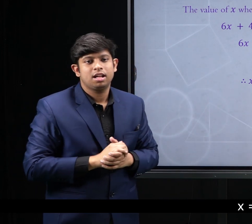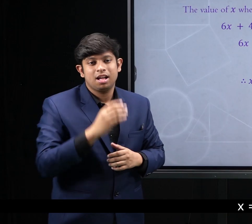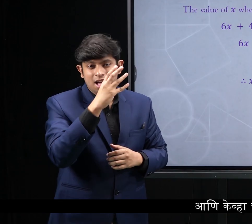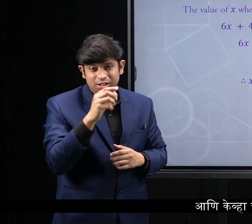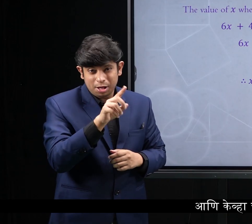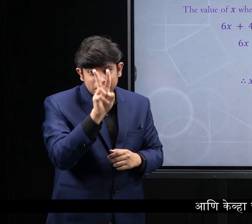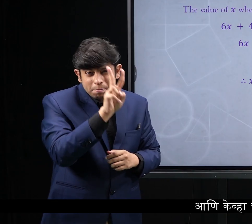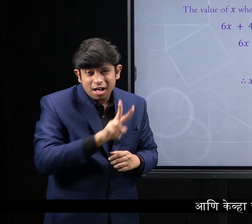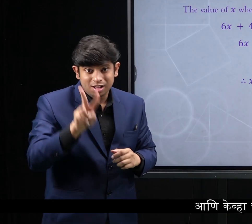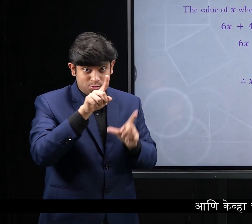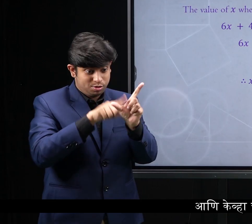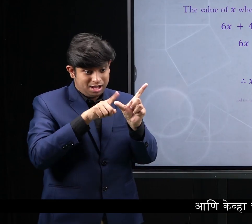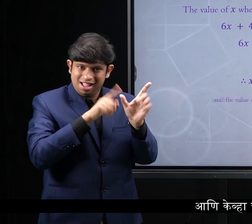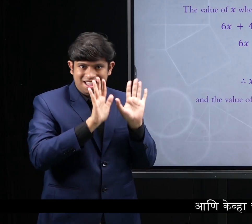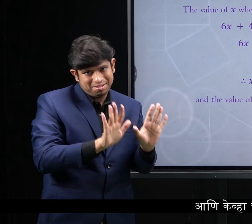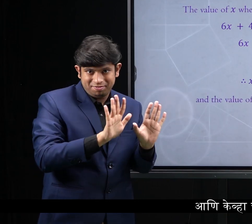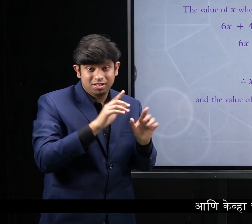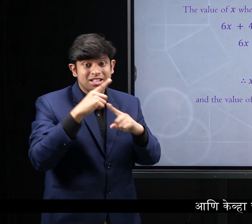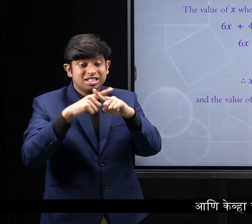आणि केव्हा चे मूल्य आहे.